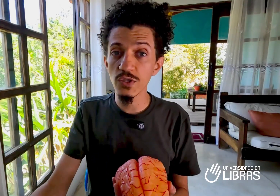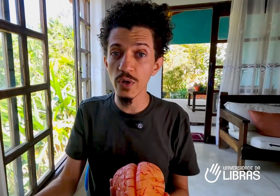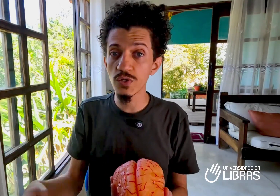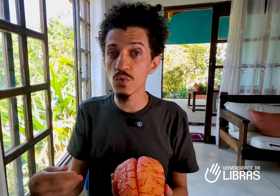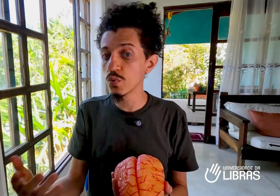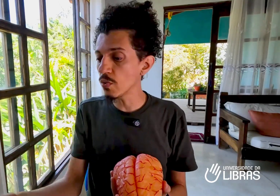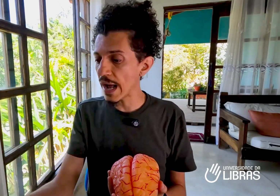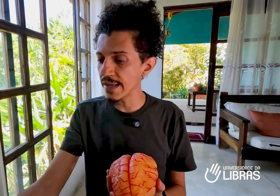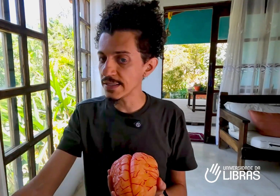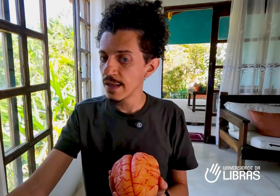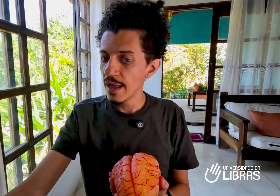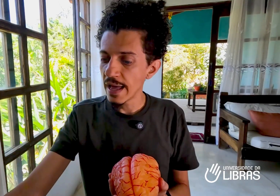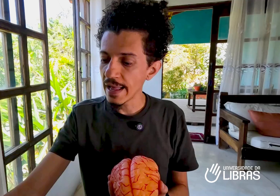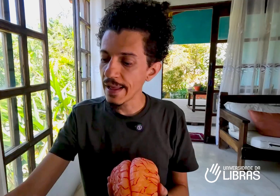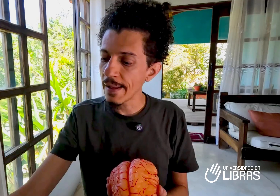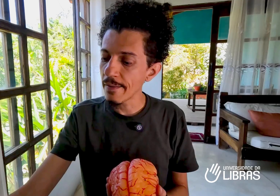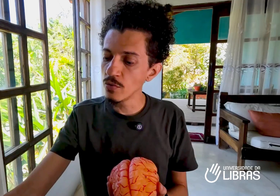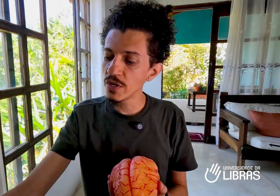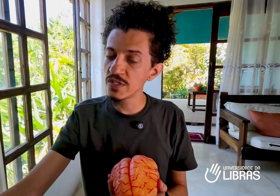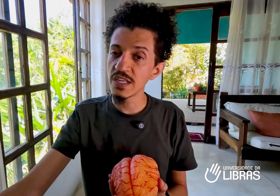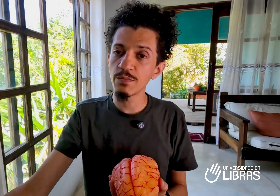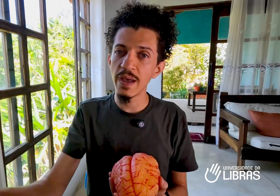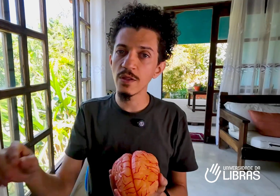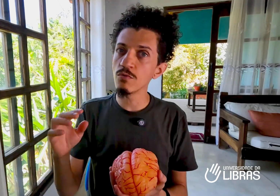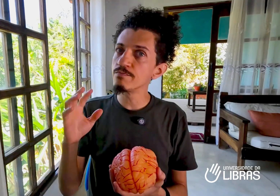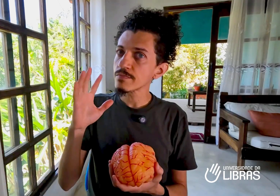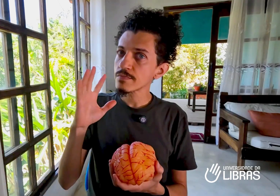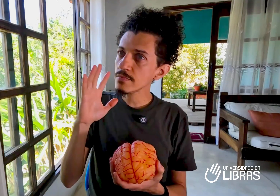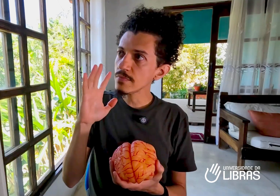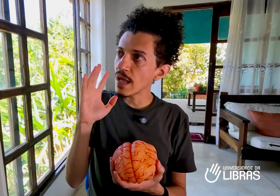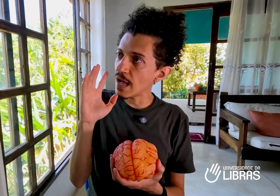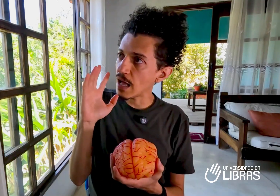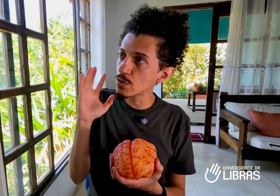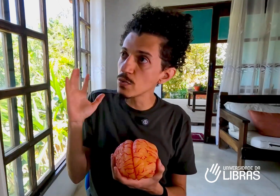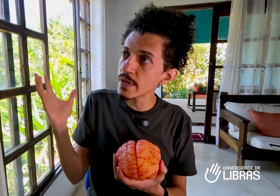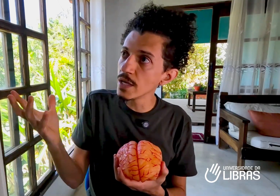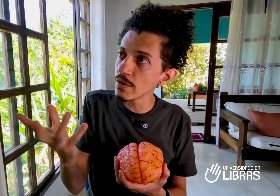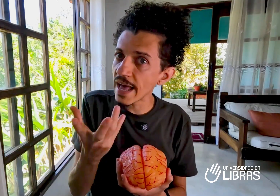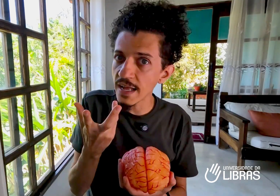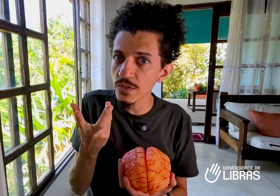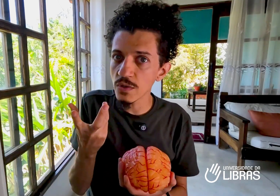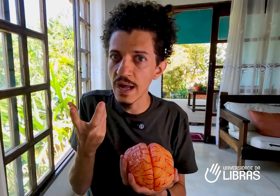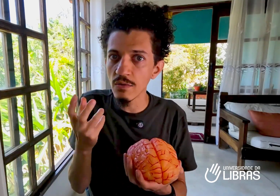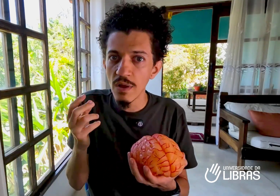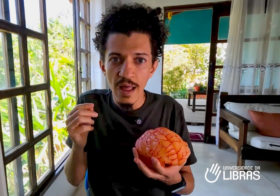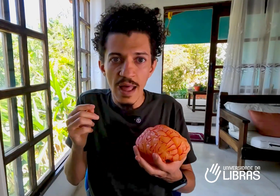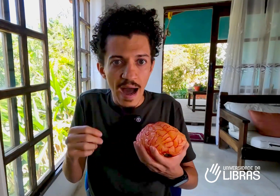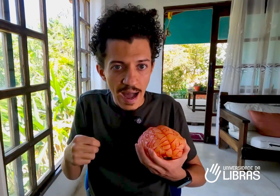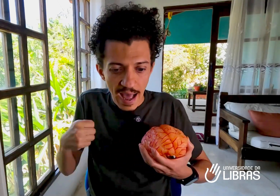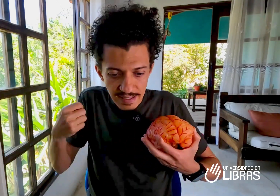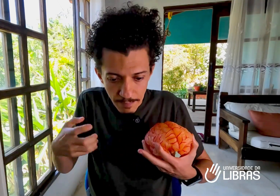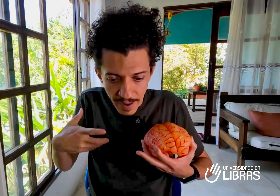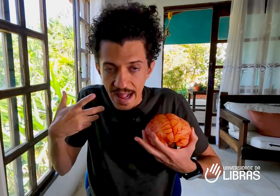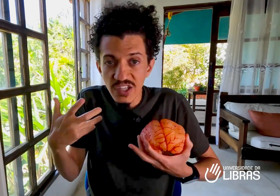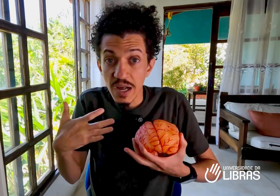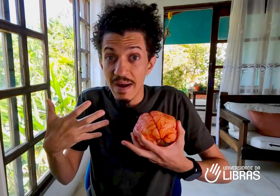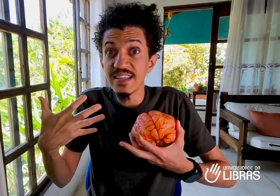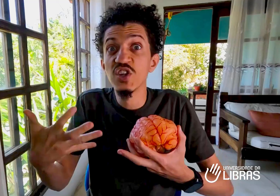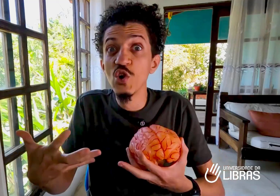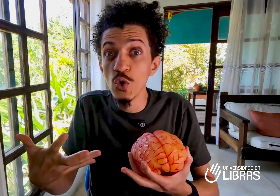conexões culturais, no que diz respeito a tudo aquilo que é relacionado a essa prática mais